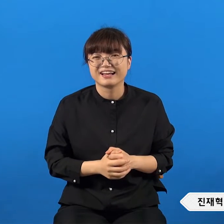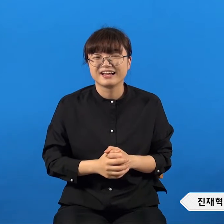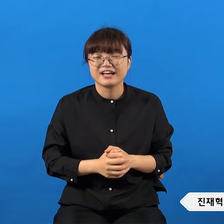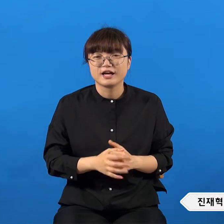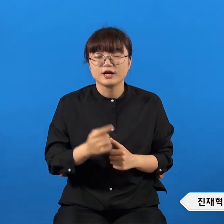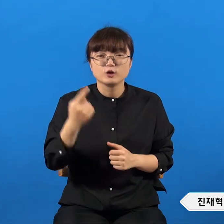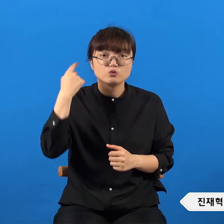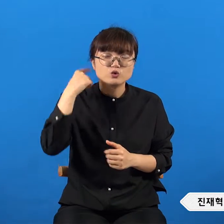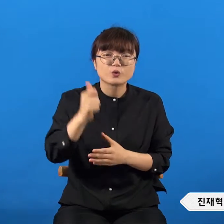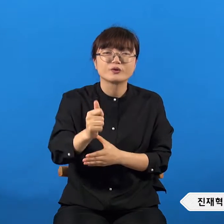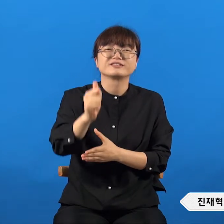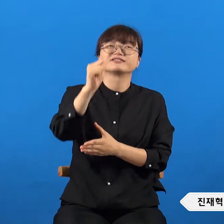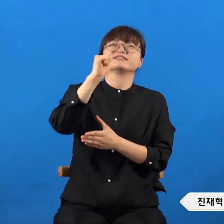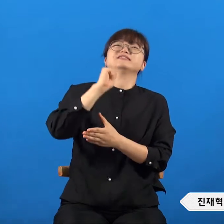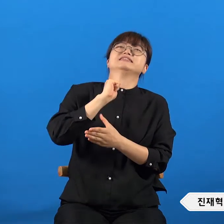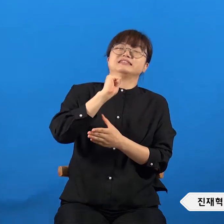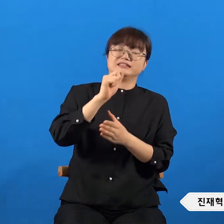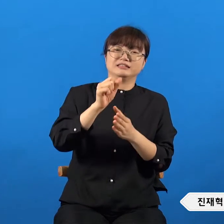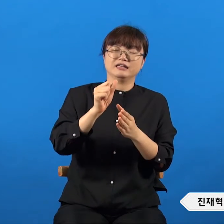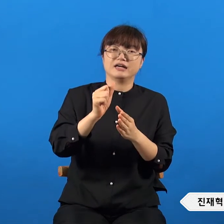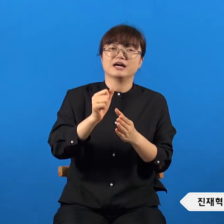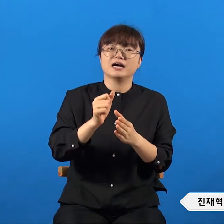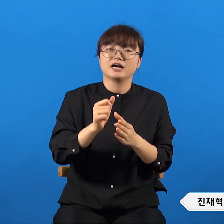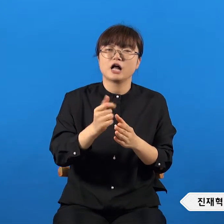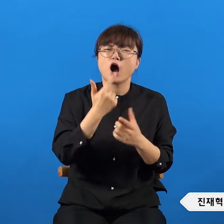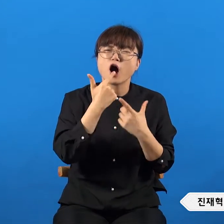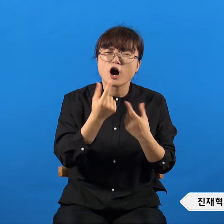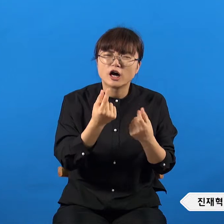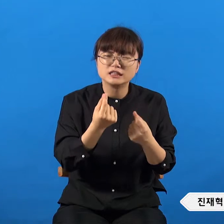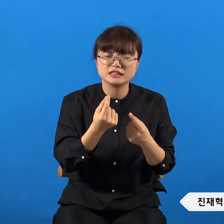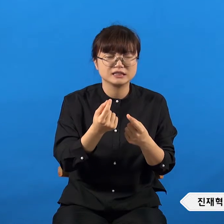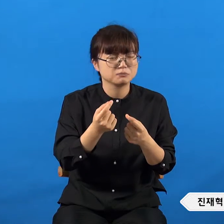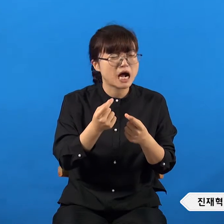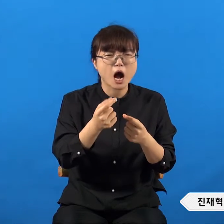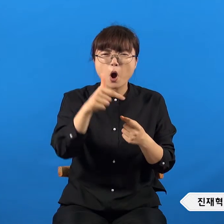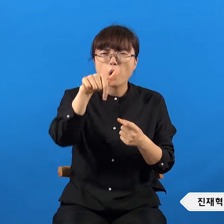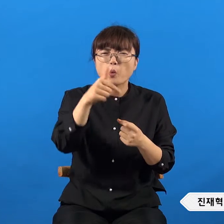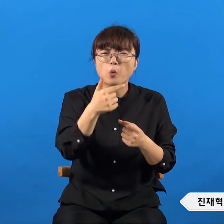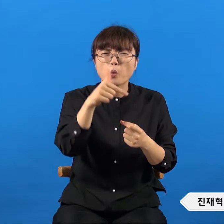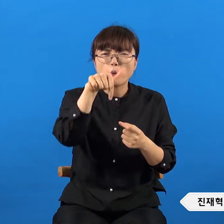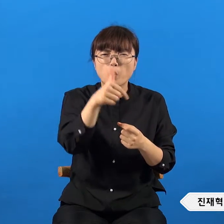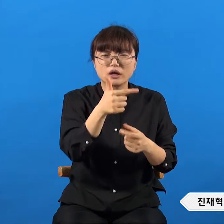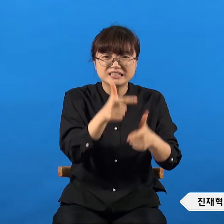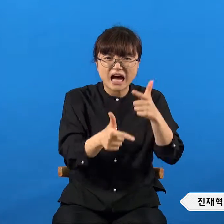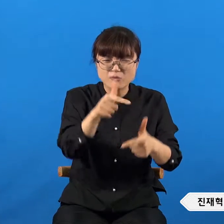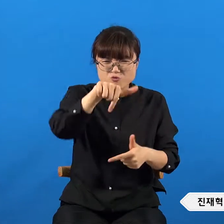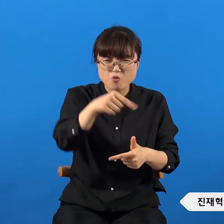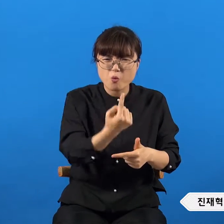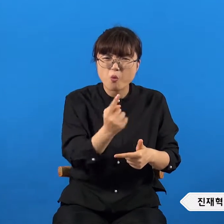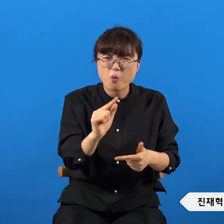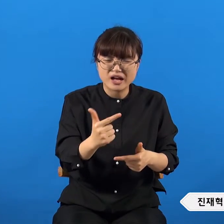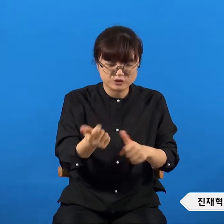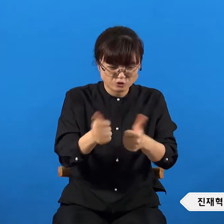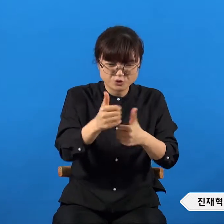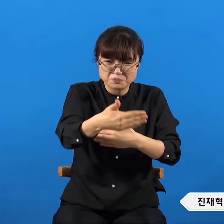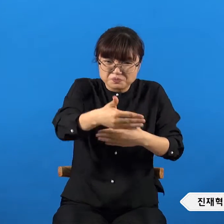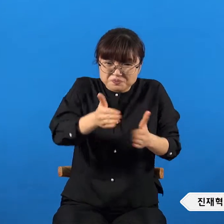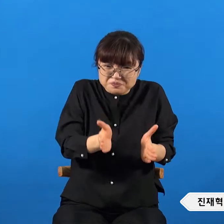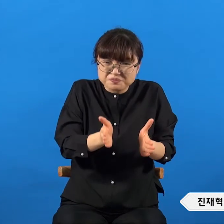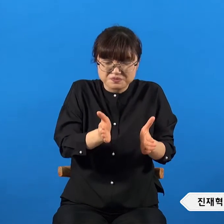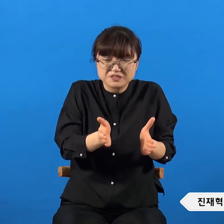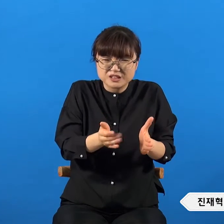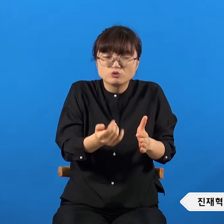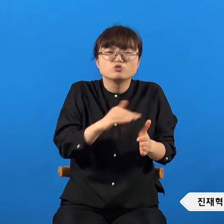뒤로 이렇게 넘어가서 물속에 들어가는 것은 마치 우리가 관에 들어가는 것처럼 우리의 죽음을